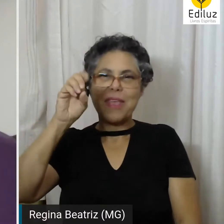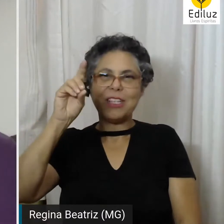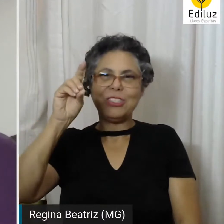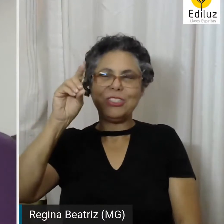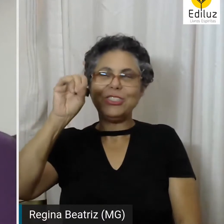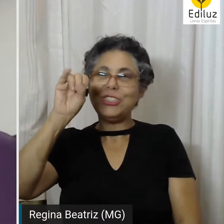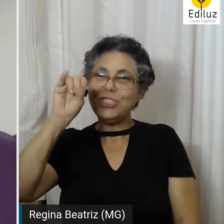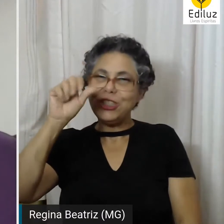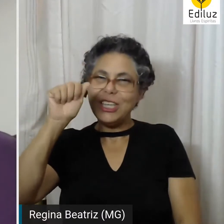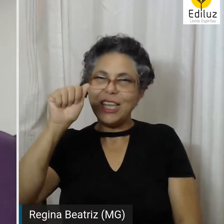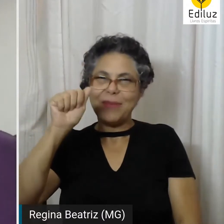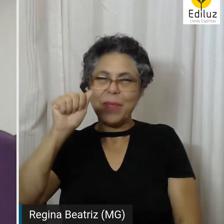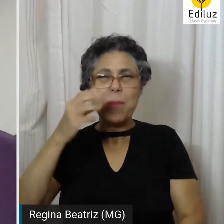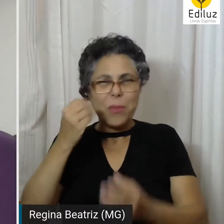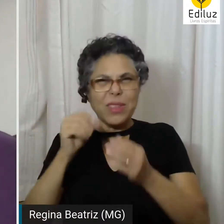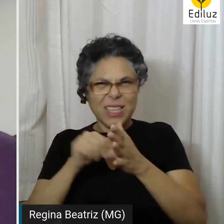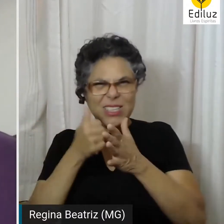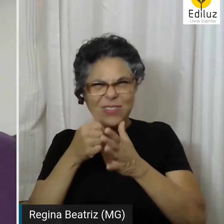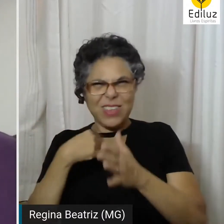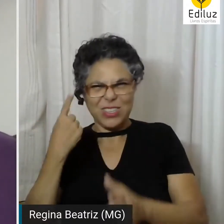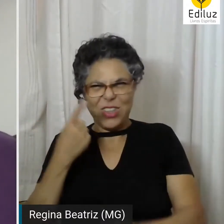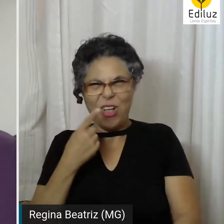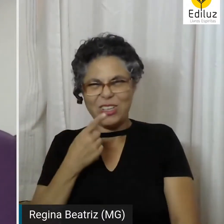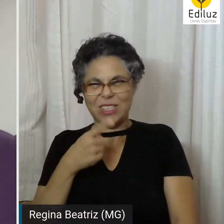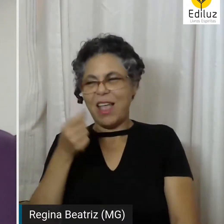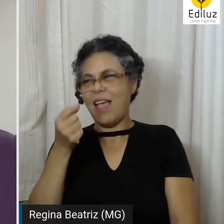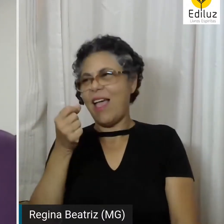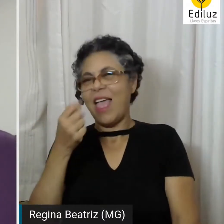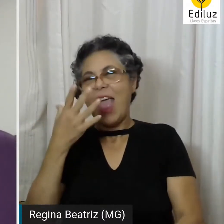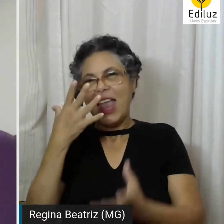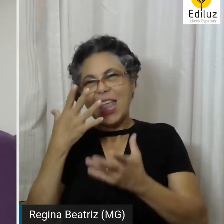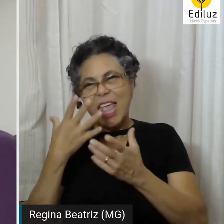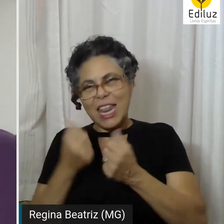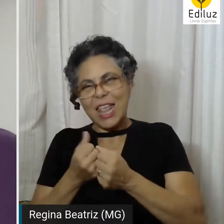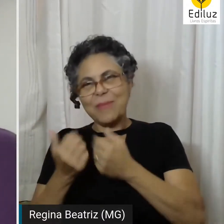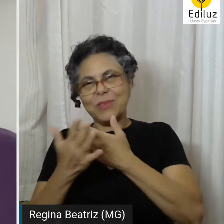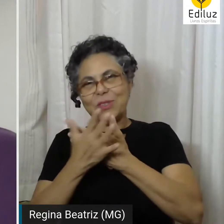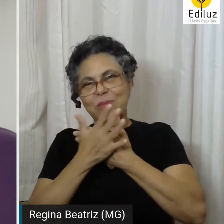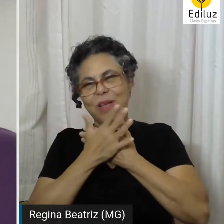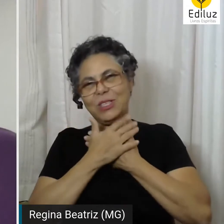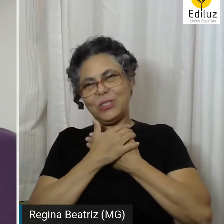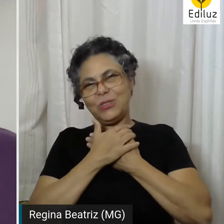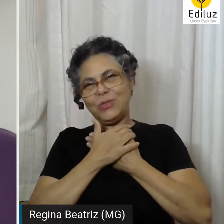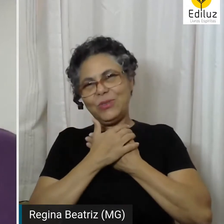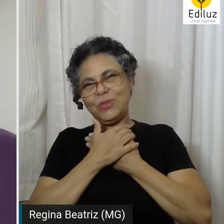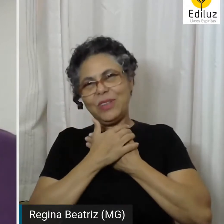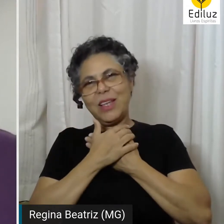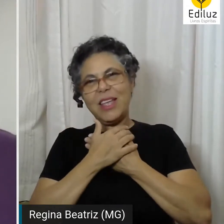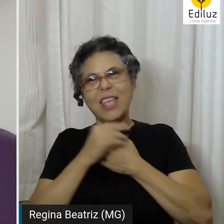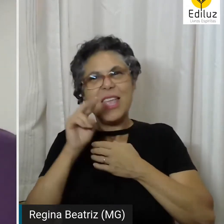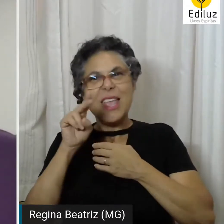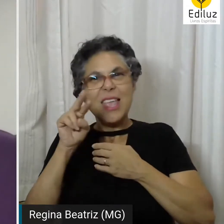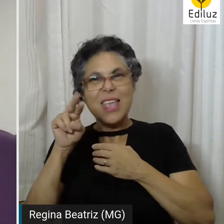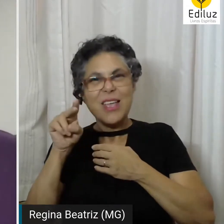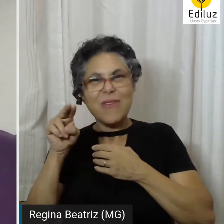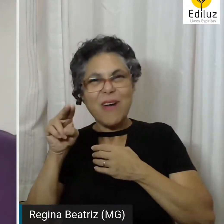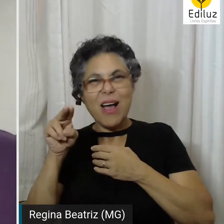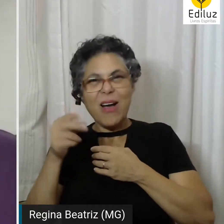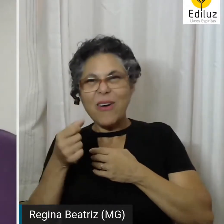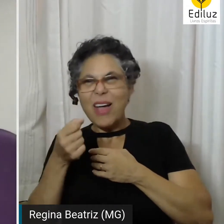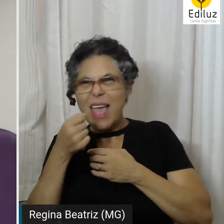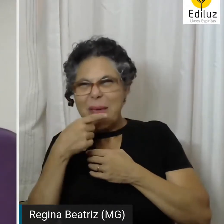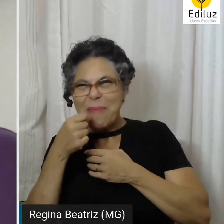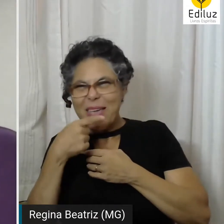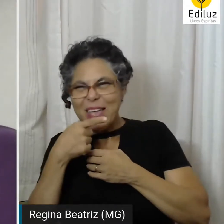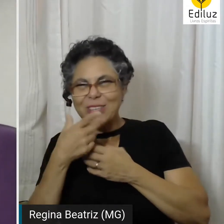Muitas vezes nós desejamos uma ajuda em forma do medicamento,